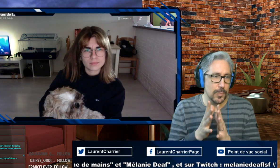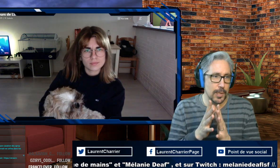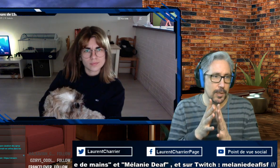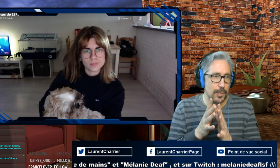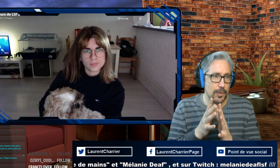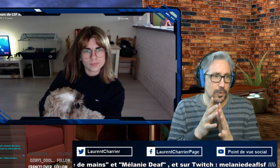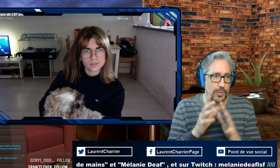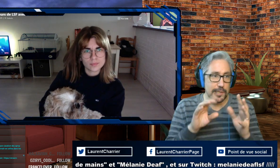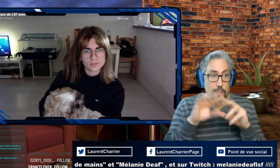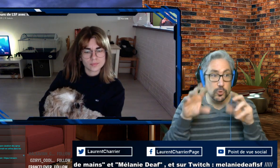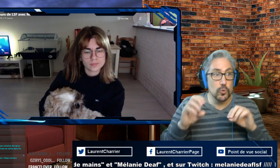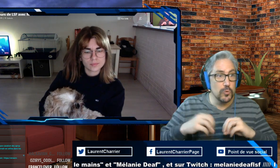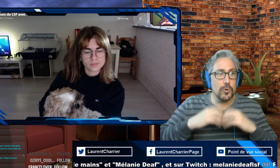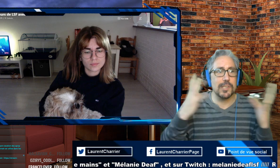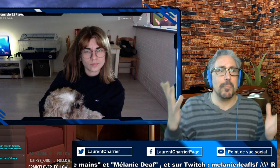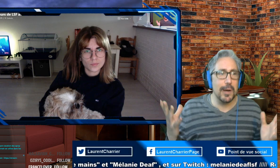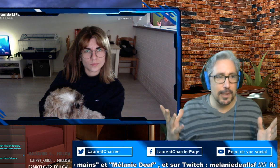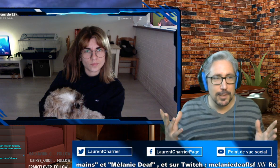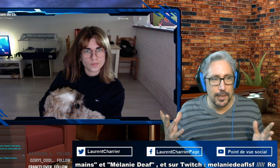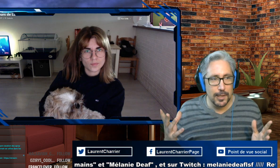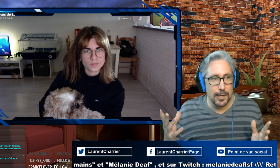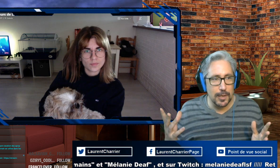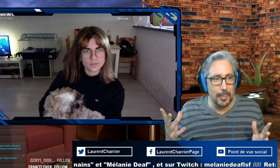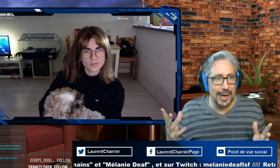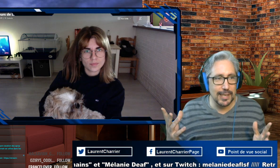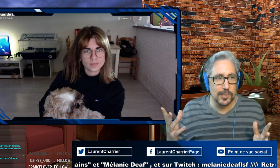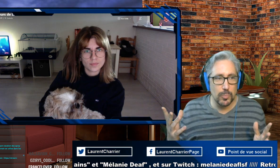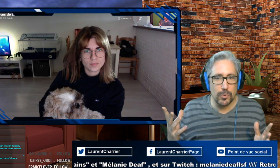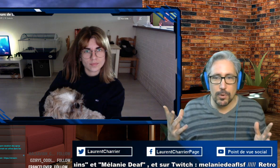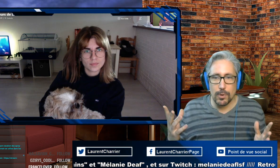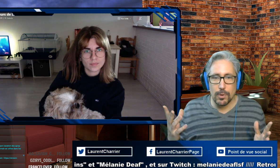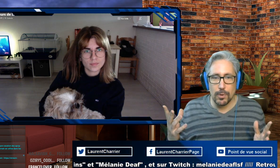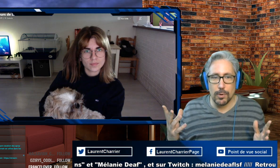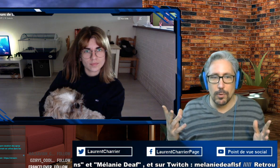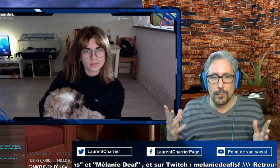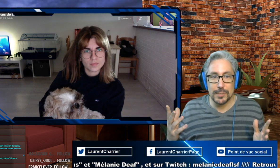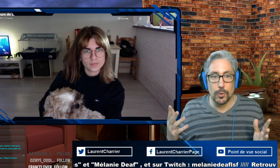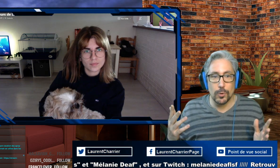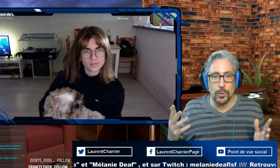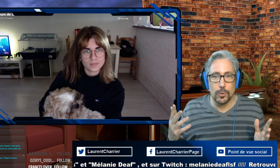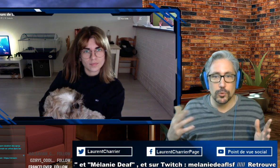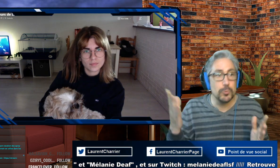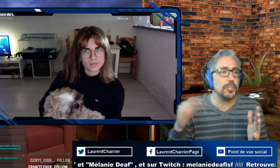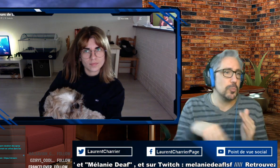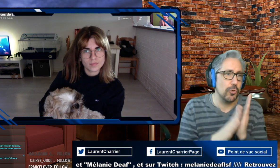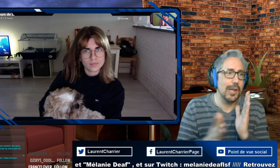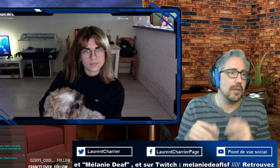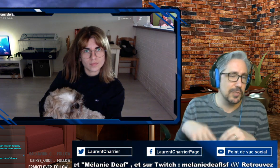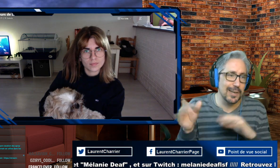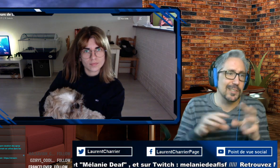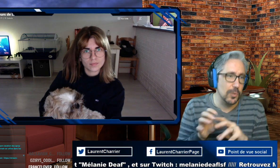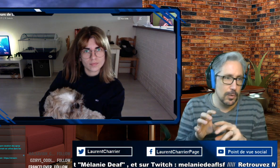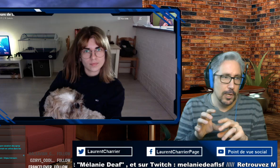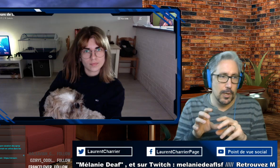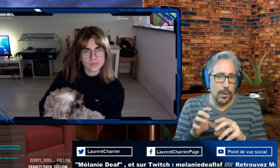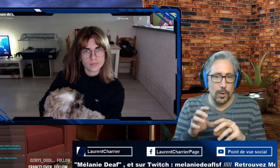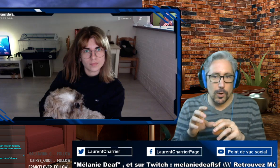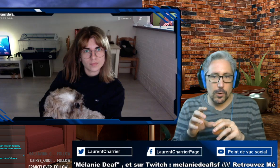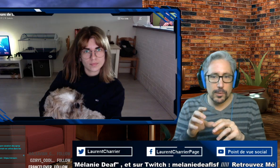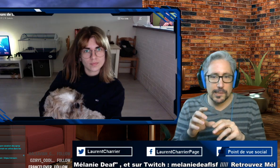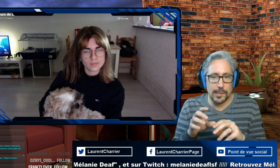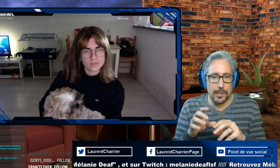signes, quand il y a quelque chose de nouveau qui apparaît, comme par exemple Twitch pour les lives, c'est récent,